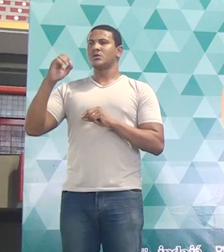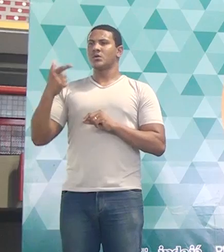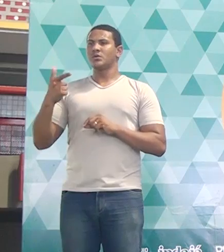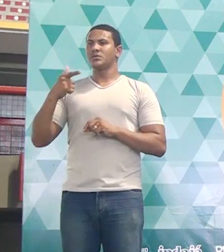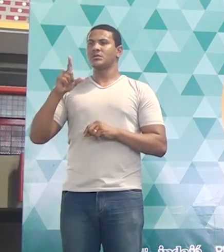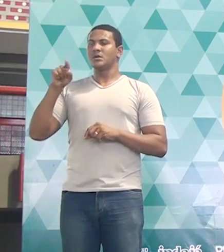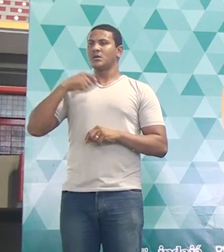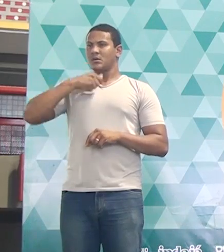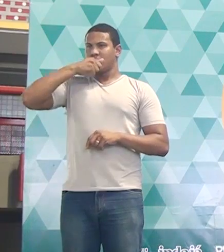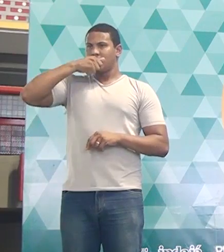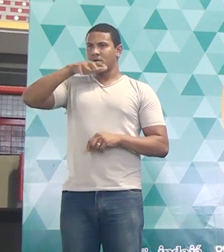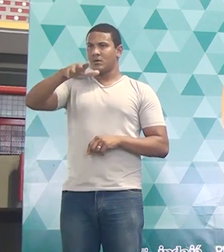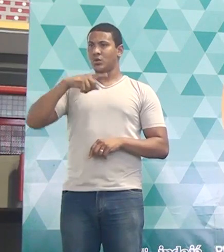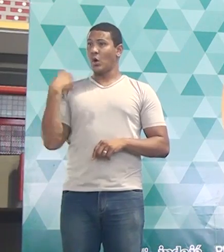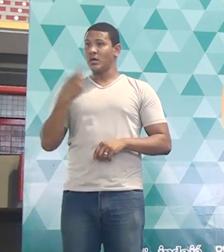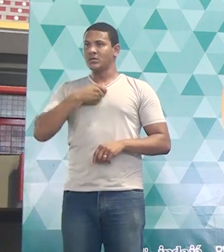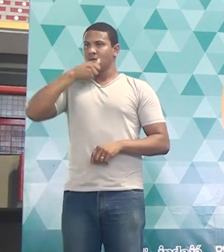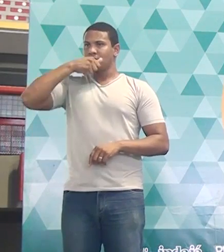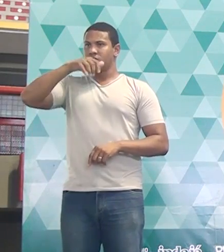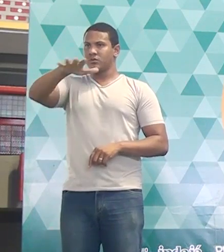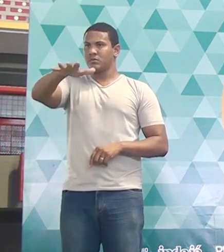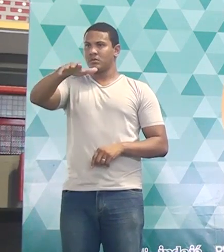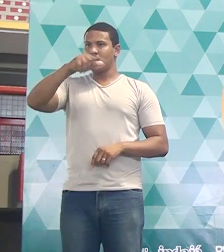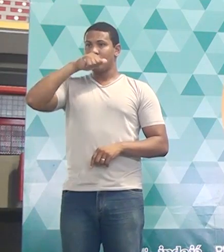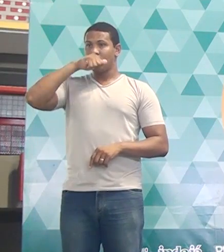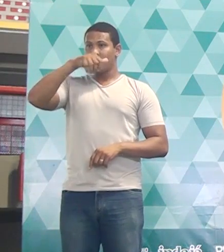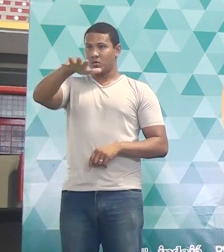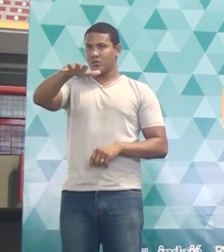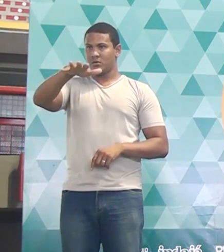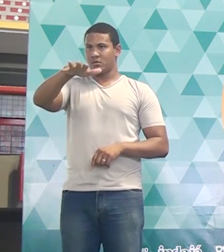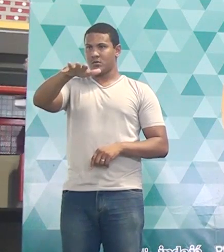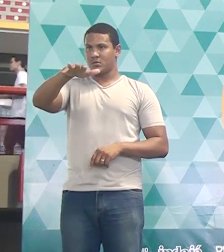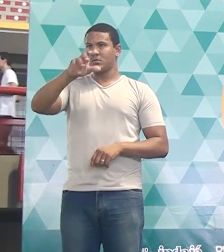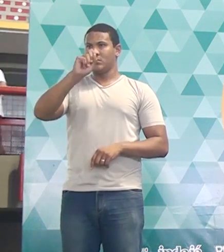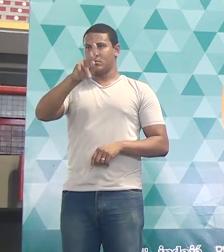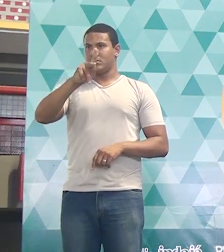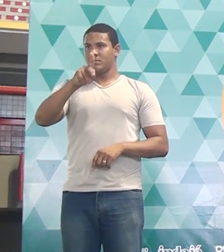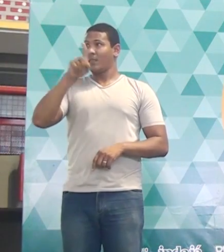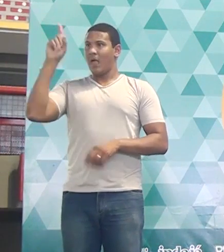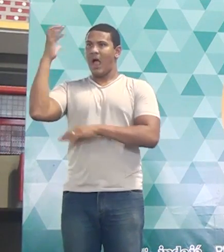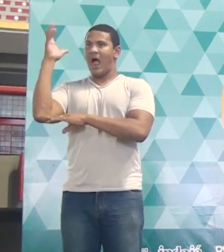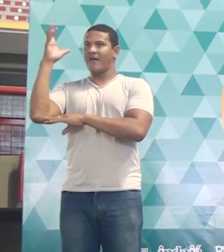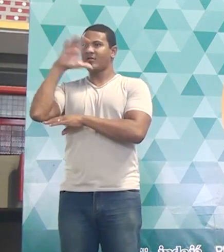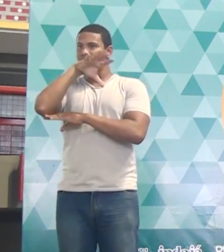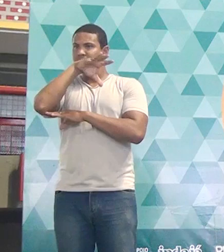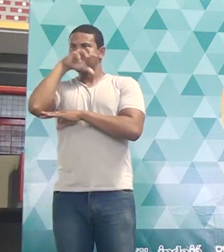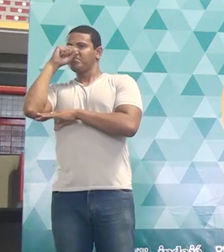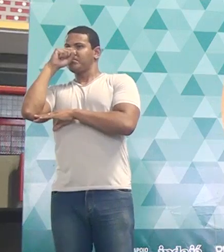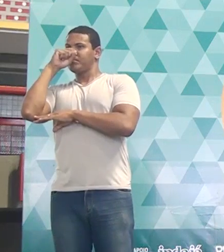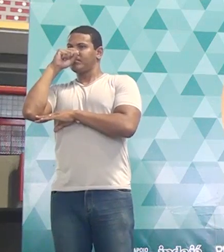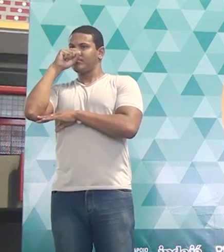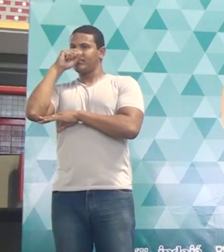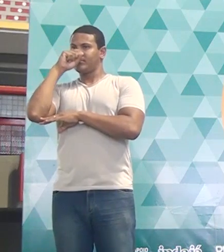carbônico. Se um óxido, ao ser colocado em água, gera um ácido, então é porque esse óxido tem caráter ácido. Portanto, o